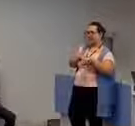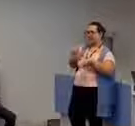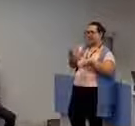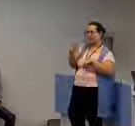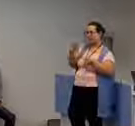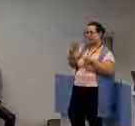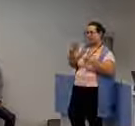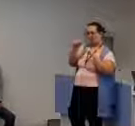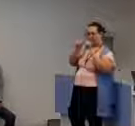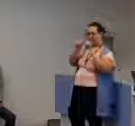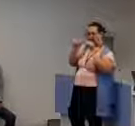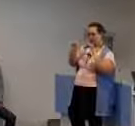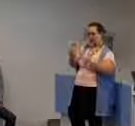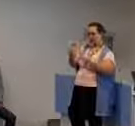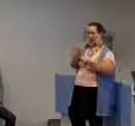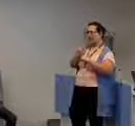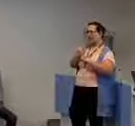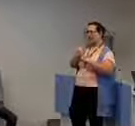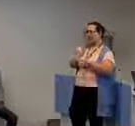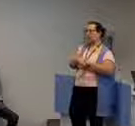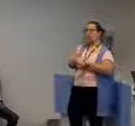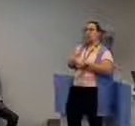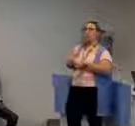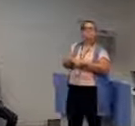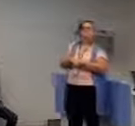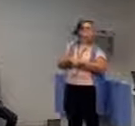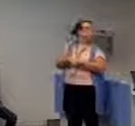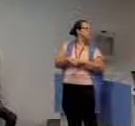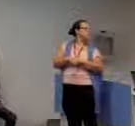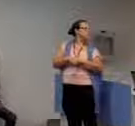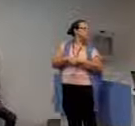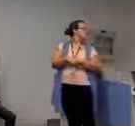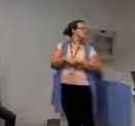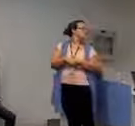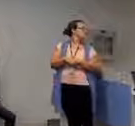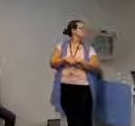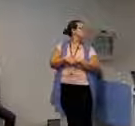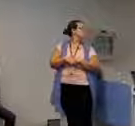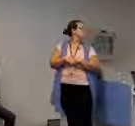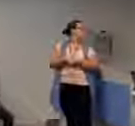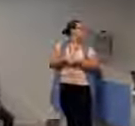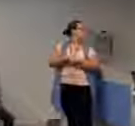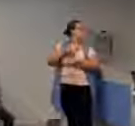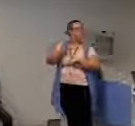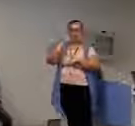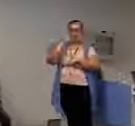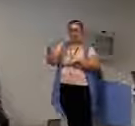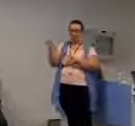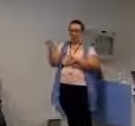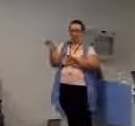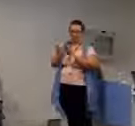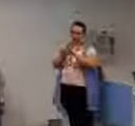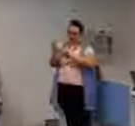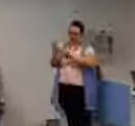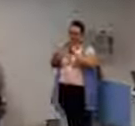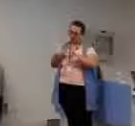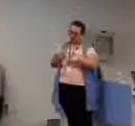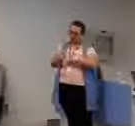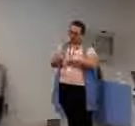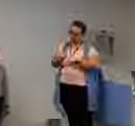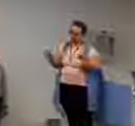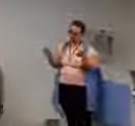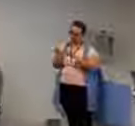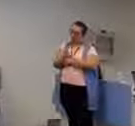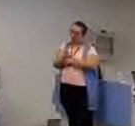software vai me ajudar, tá bom? Depois, se esse projeto, que já está numa fase complexa